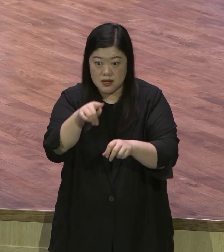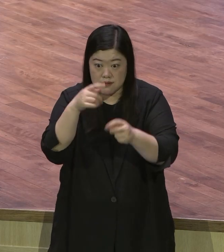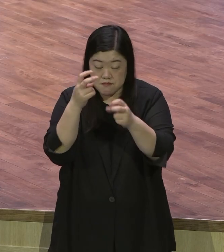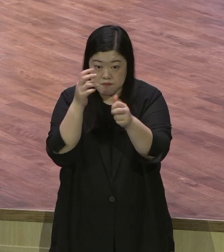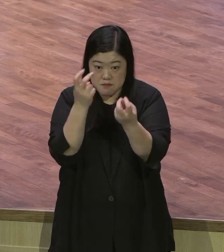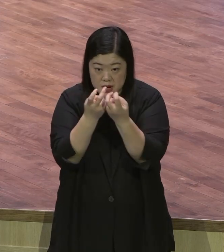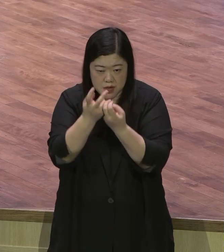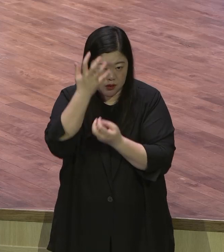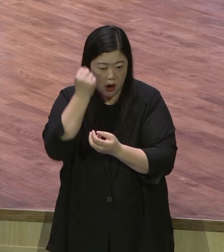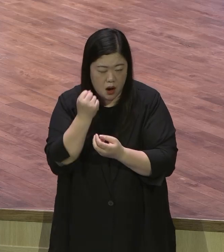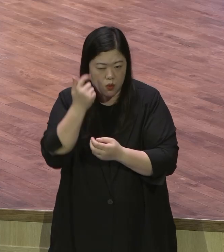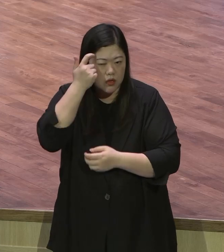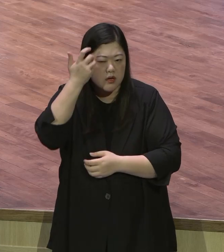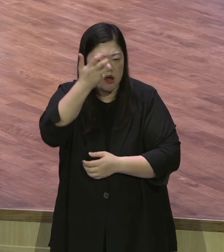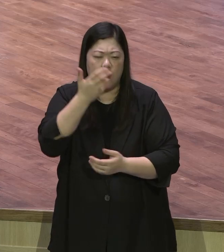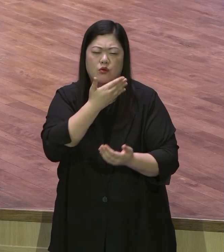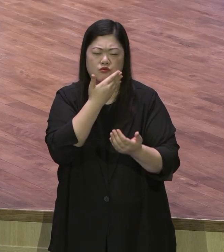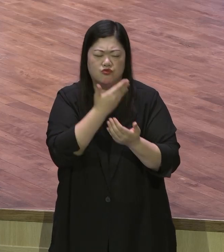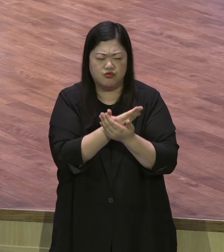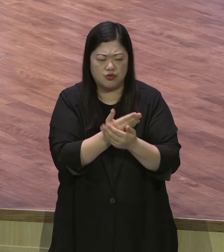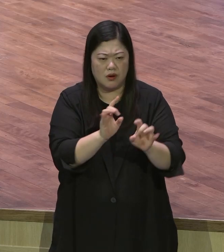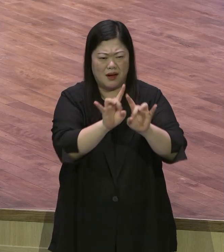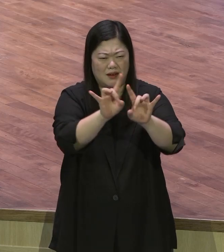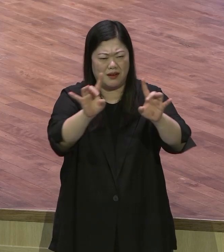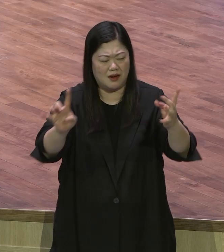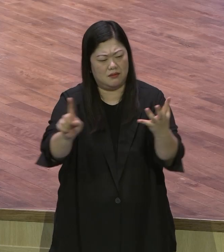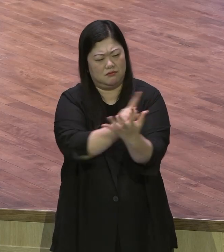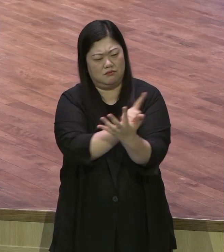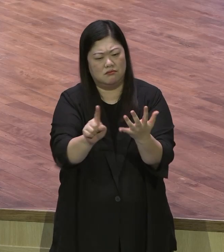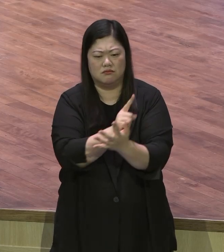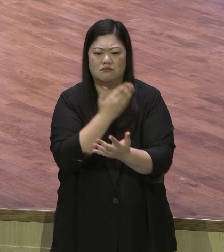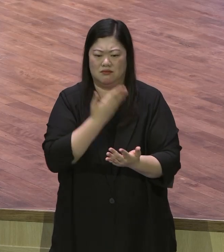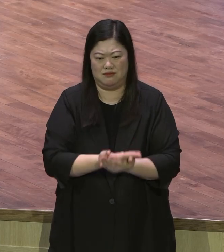한 생명 한 생명의 중요성을 아셔야 돼요. 그래서 모두 다